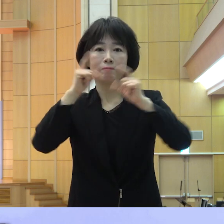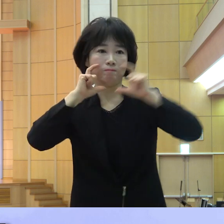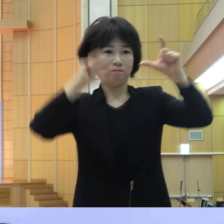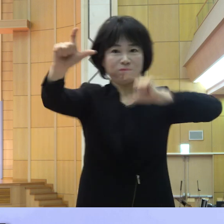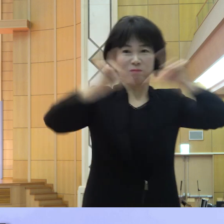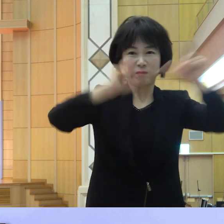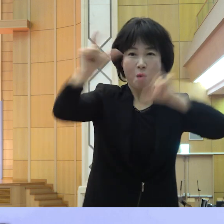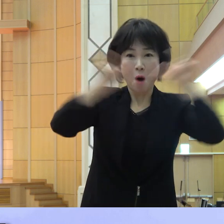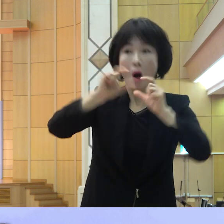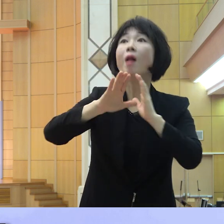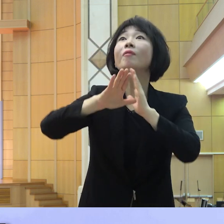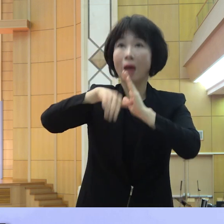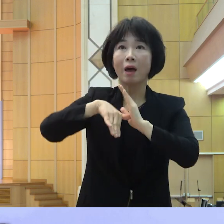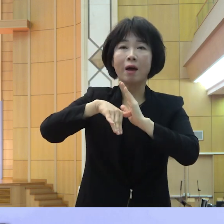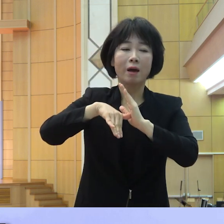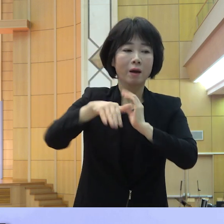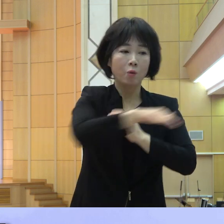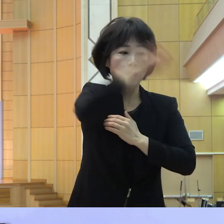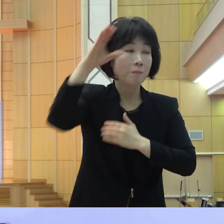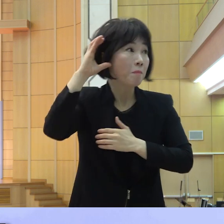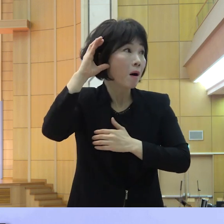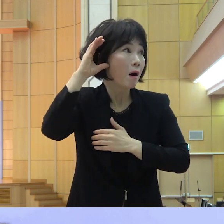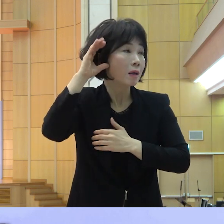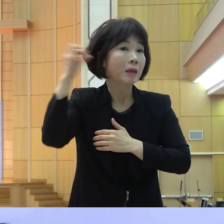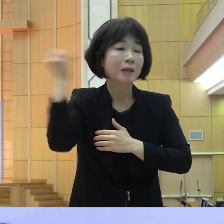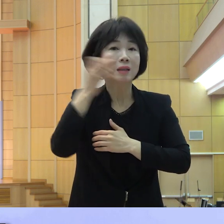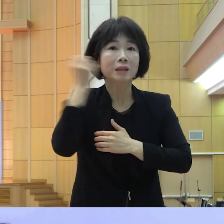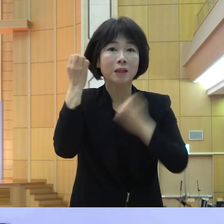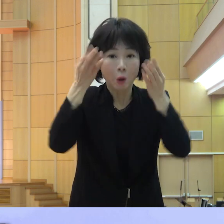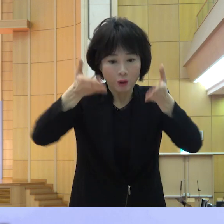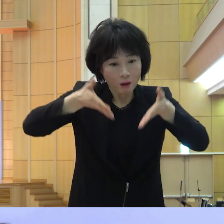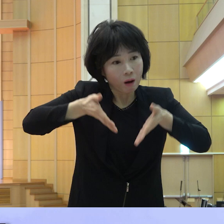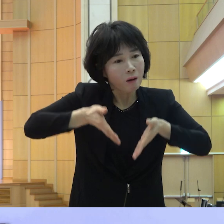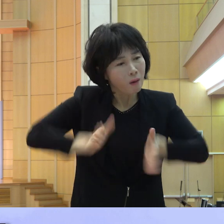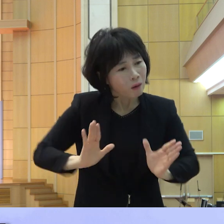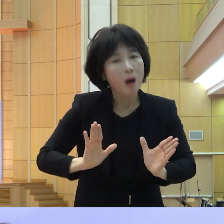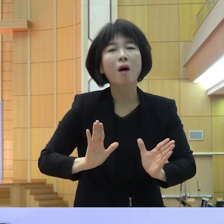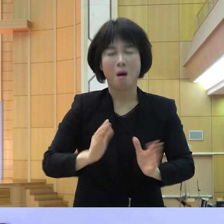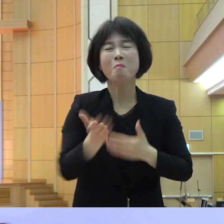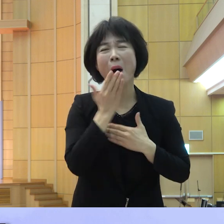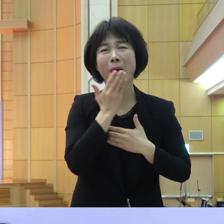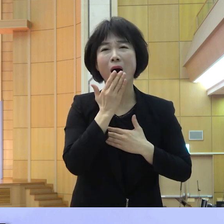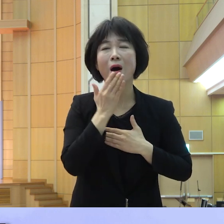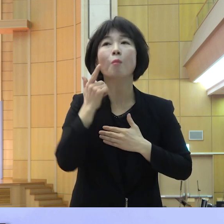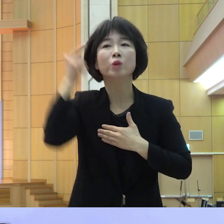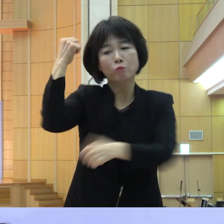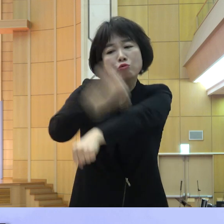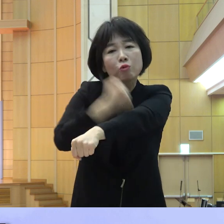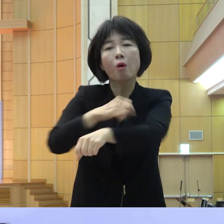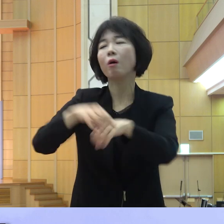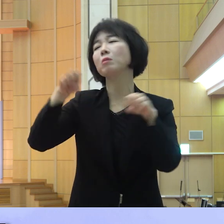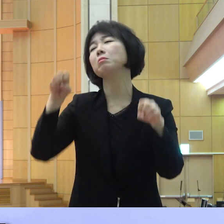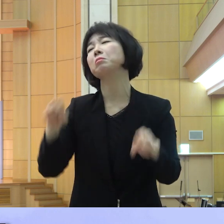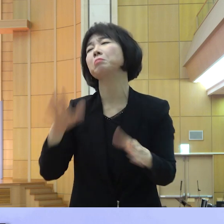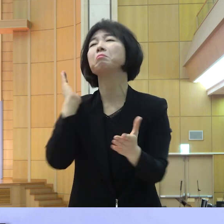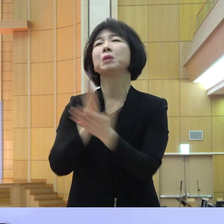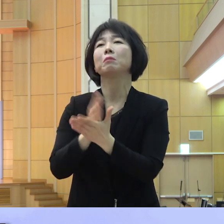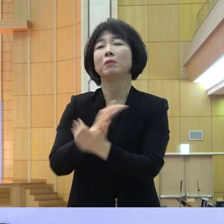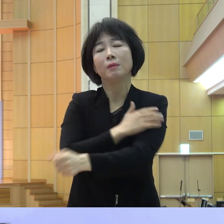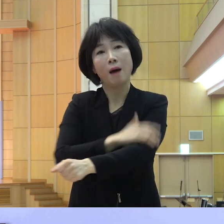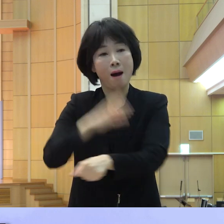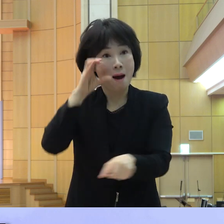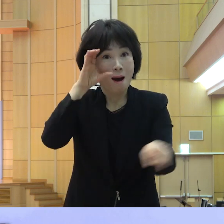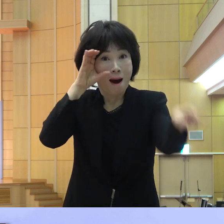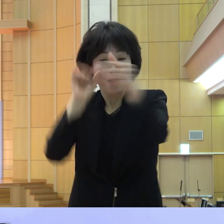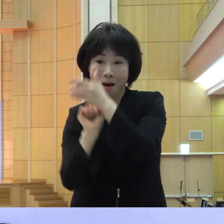말씀, 진리의 말씀으로 저희들을 거듭났기 위해서 해산한 그 수고가 하나도 헛되지 않고 다